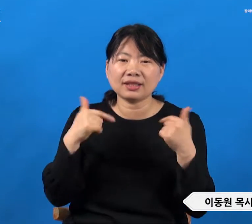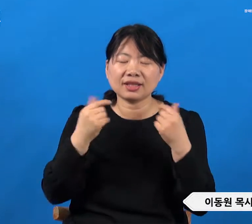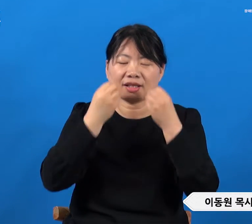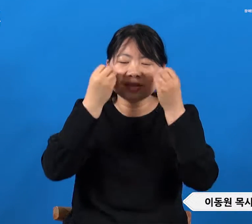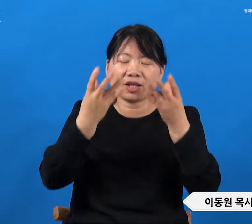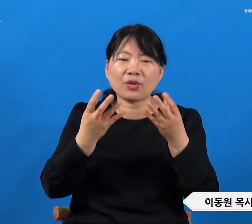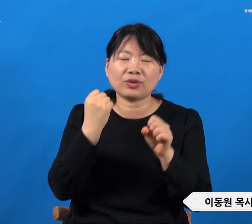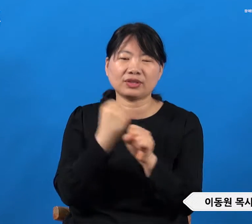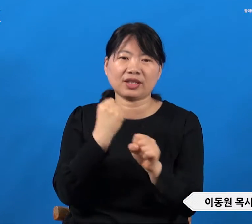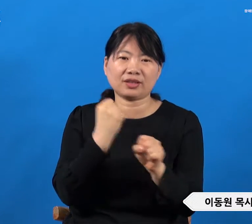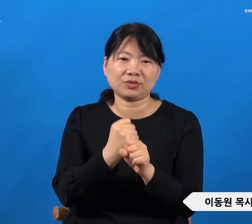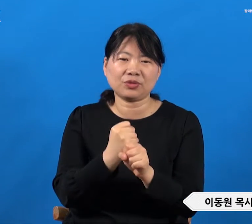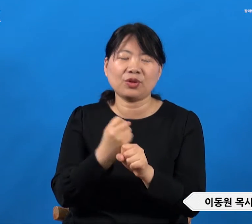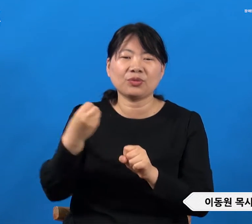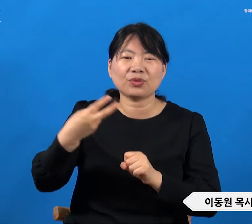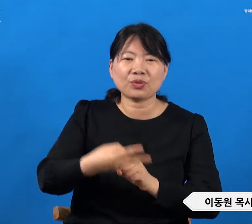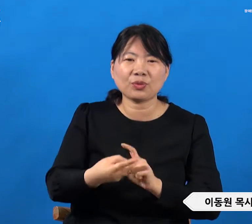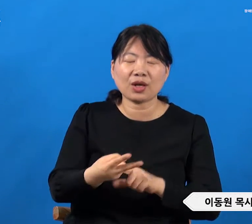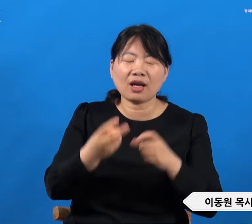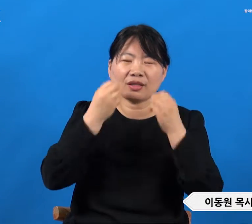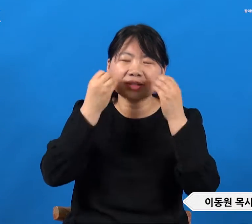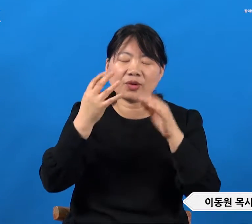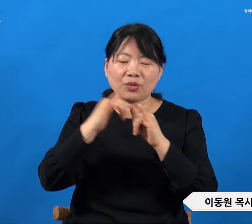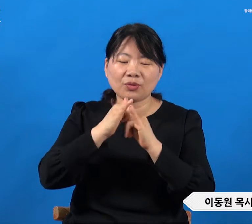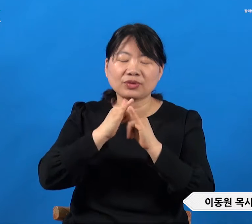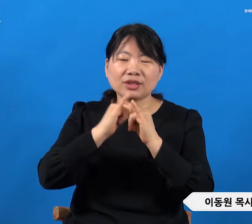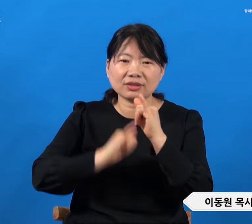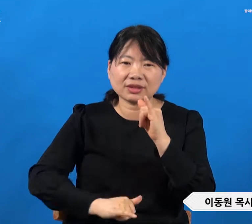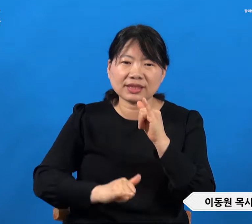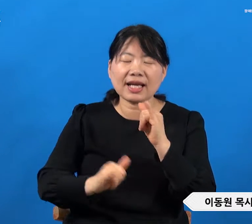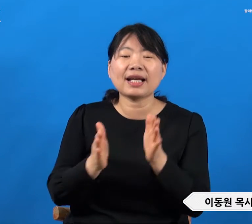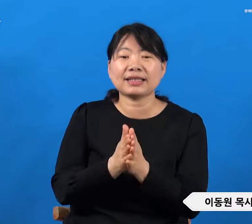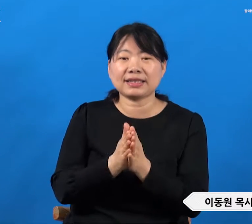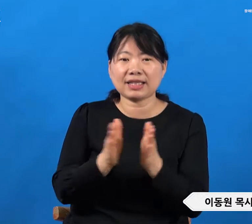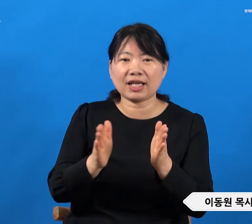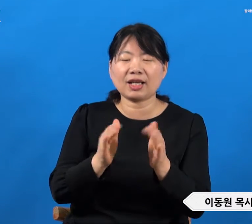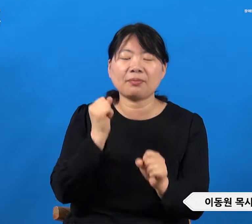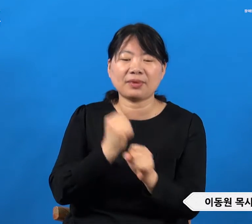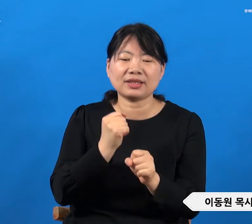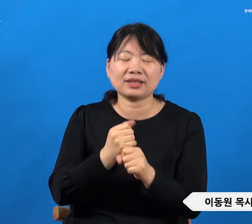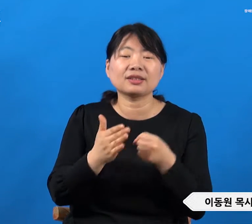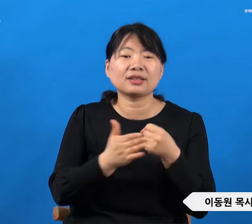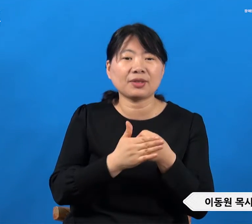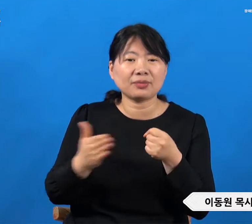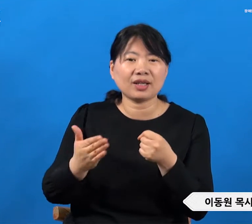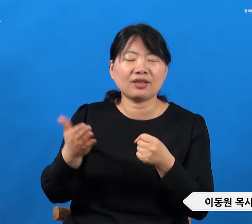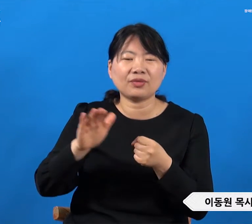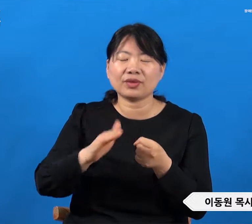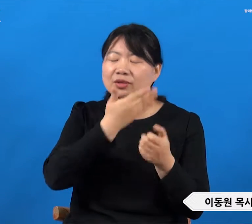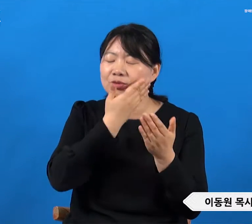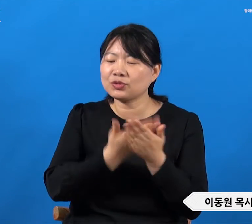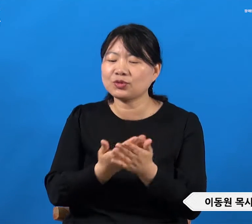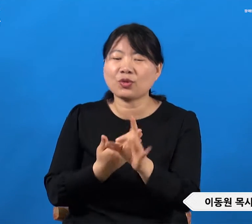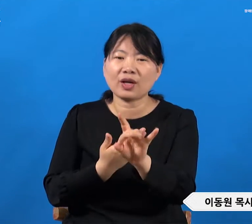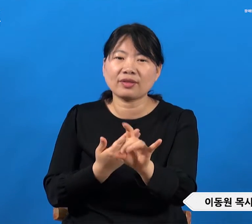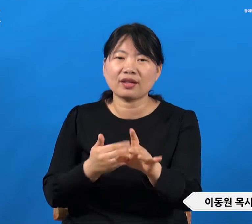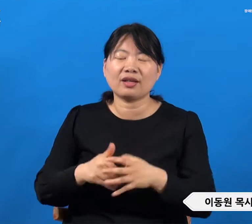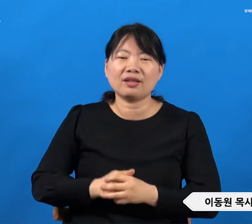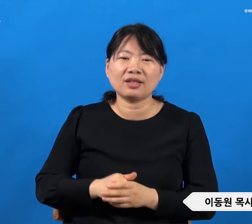언제나 새로운 창조 또 새로운 역사의 시작을 만드는 것입니다. 그런데 중요한